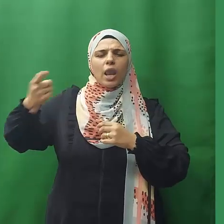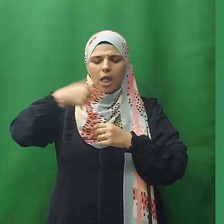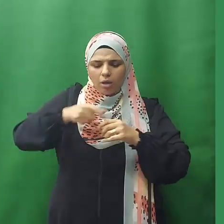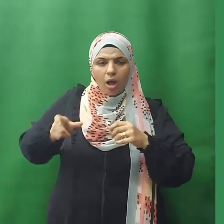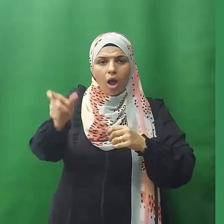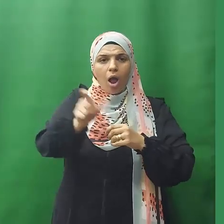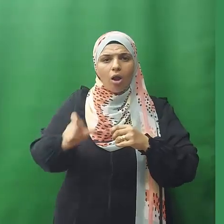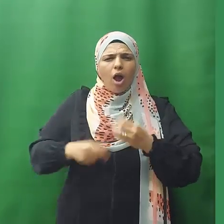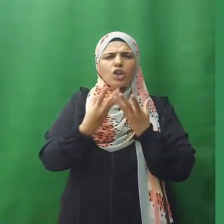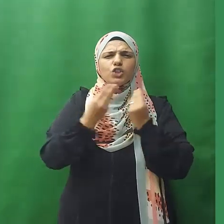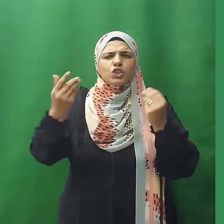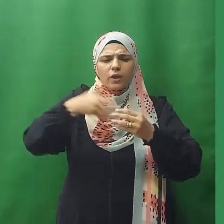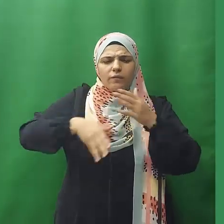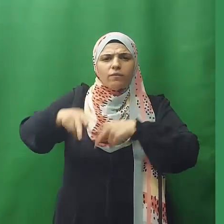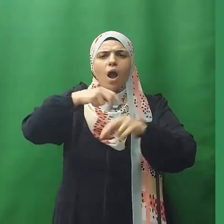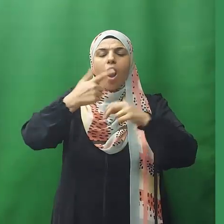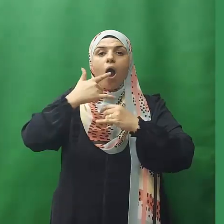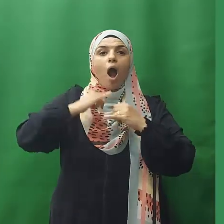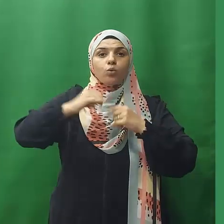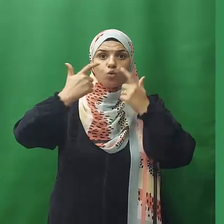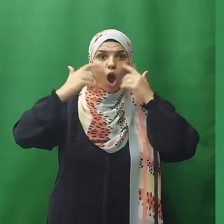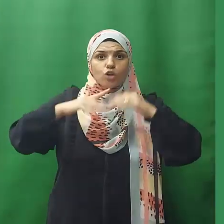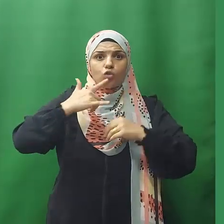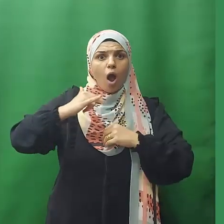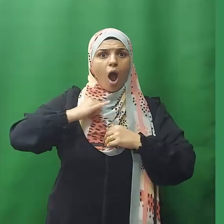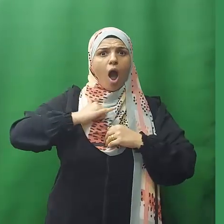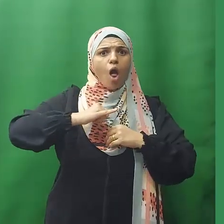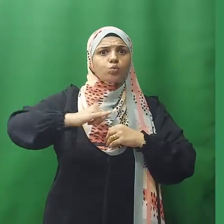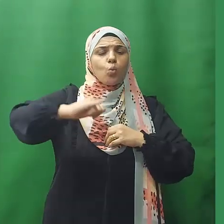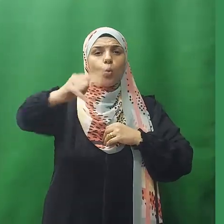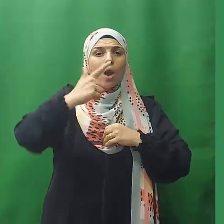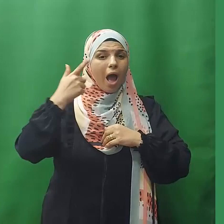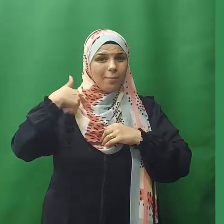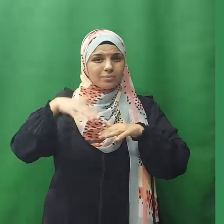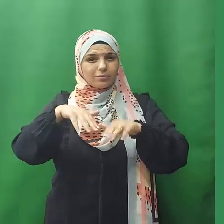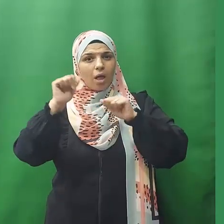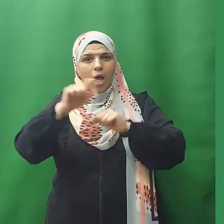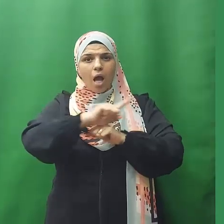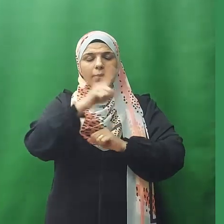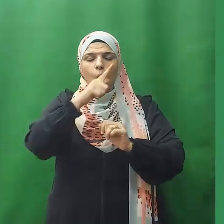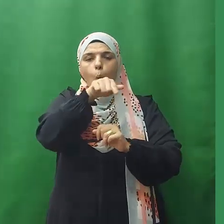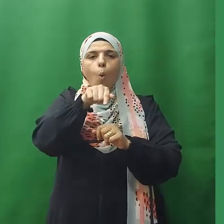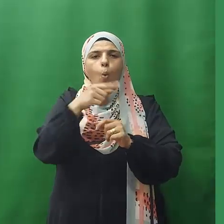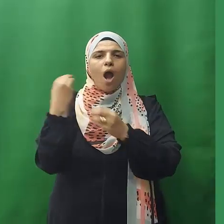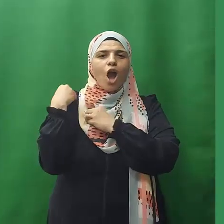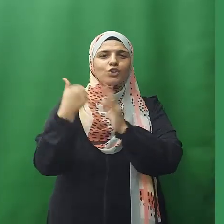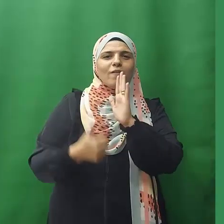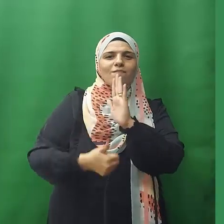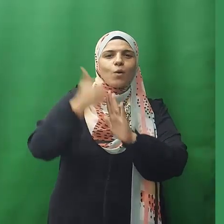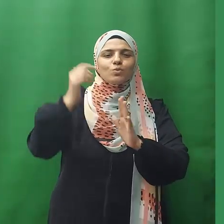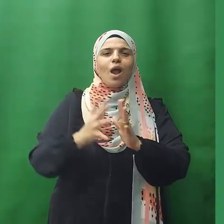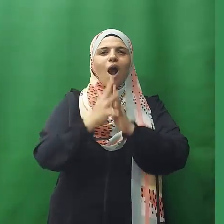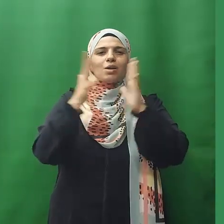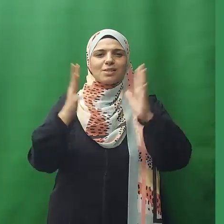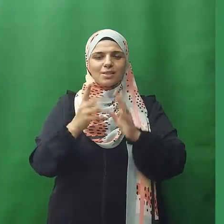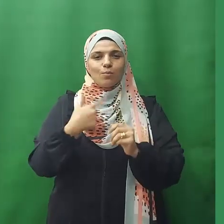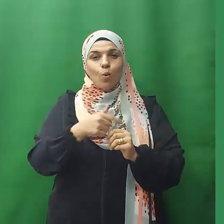الانهار خالدين فيها ابدا ذلك الفوز العظيم ويقول نبينا صلى الله عليه